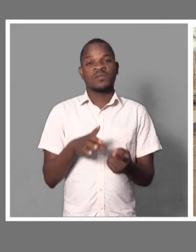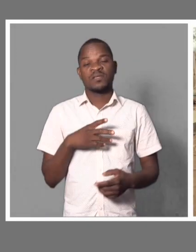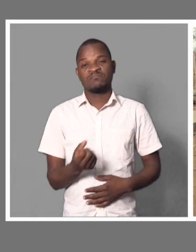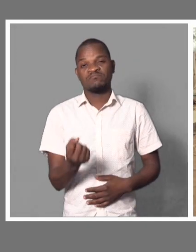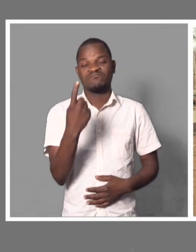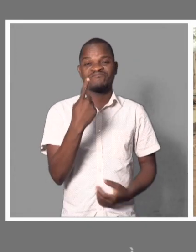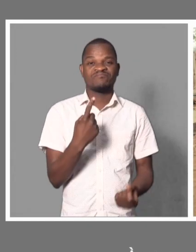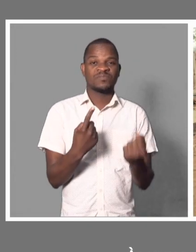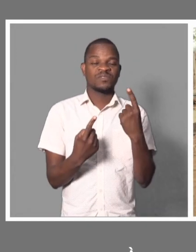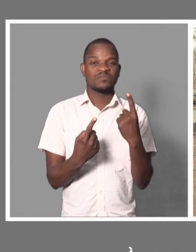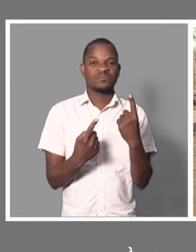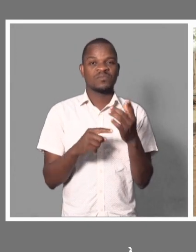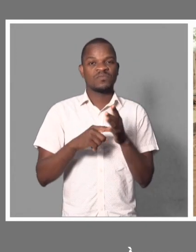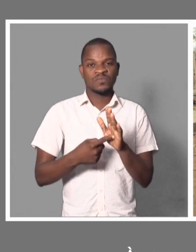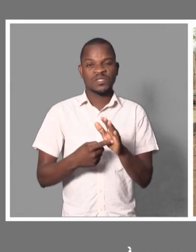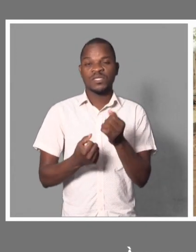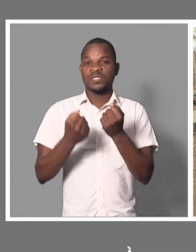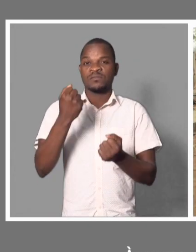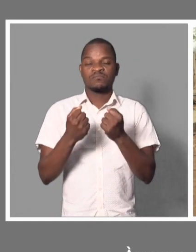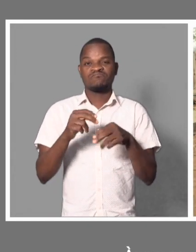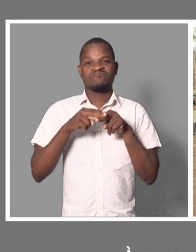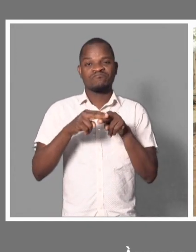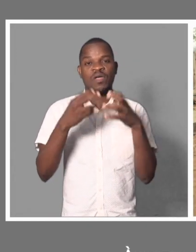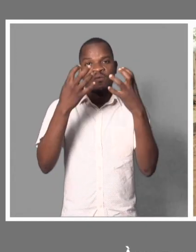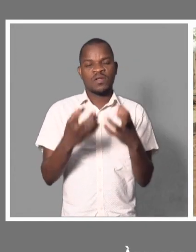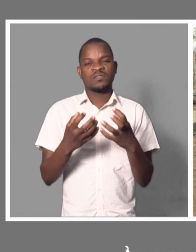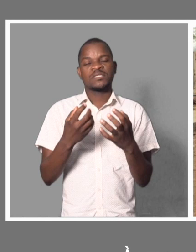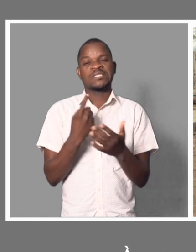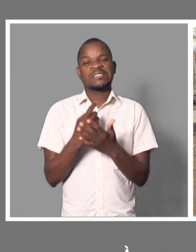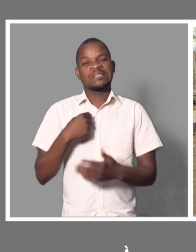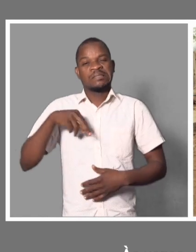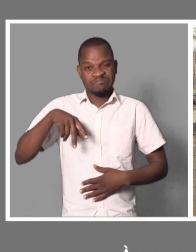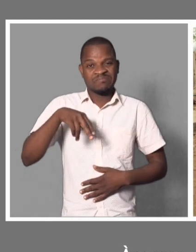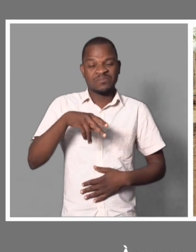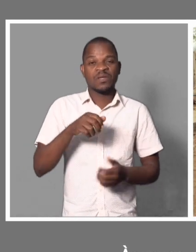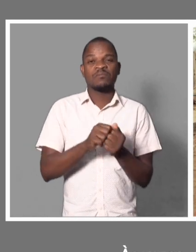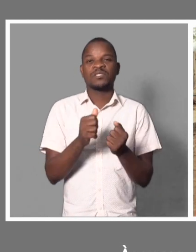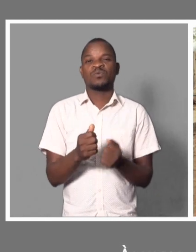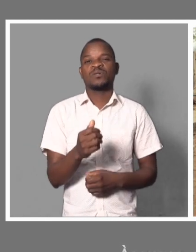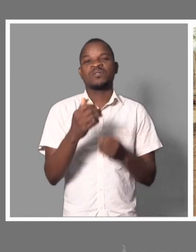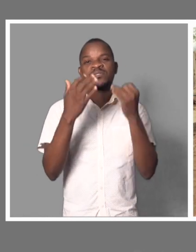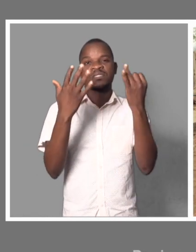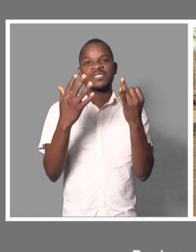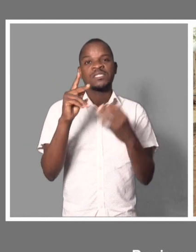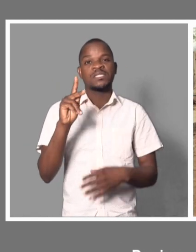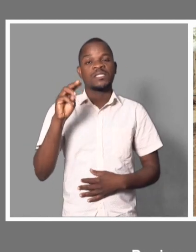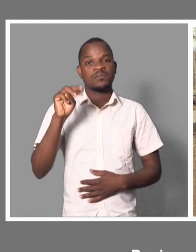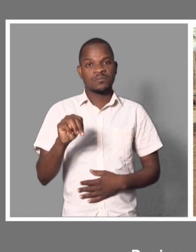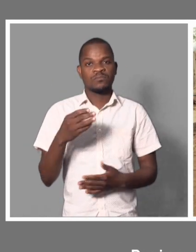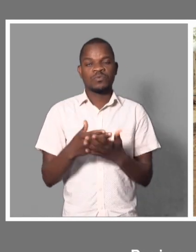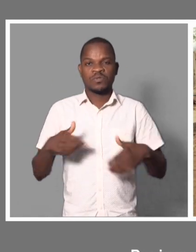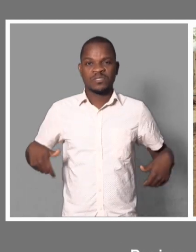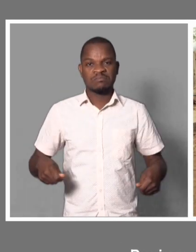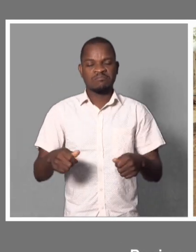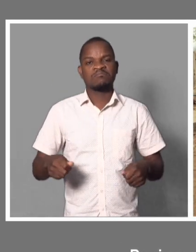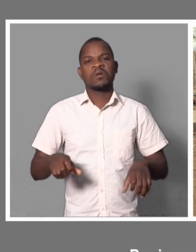As vezes quando não apanha o transporte tem que caminhar a pé, são 7 quilômetros a pé, e por isso mesmo o caderno de rodas não